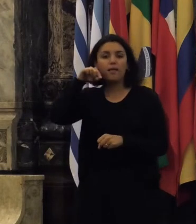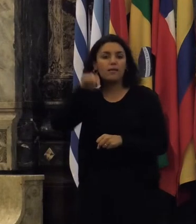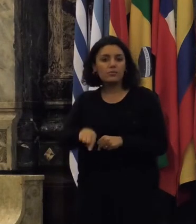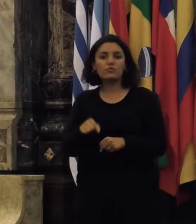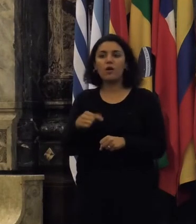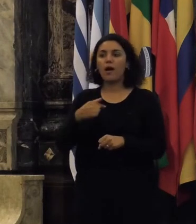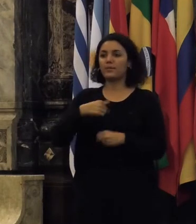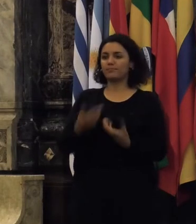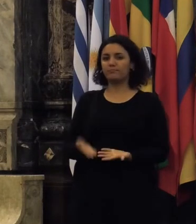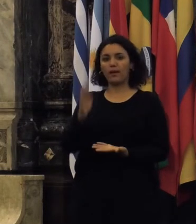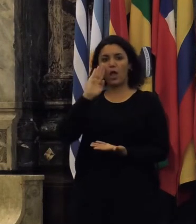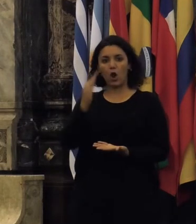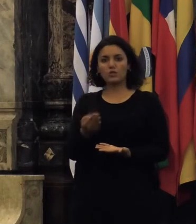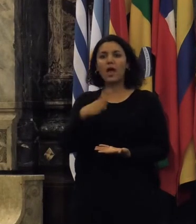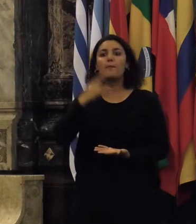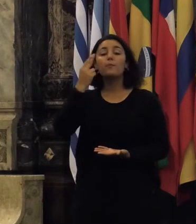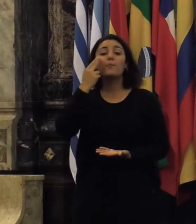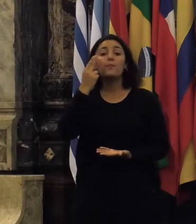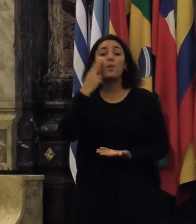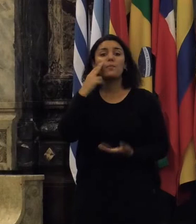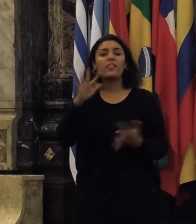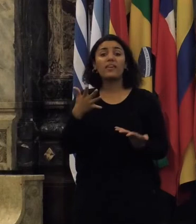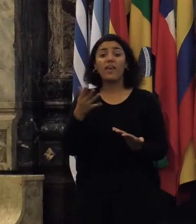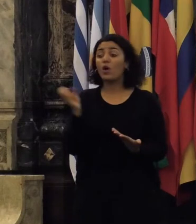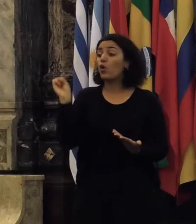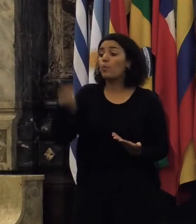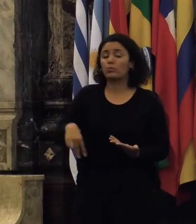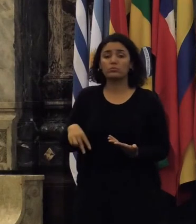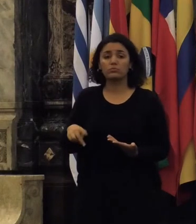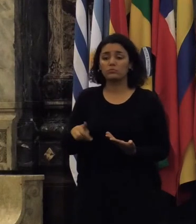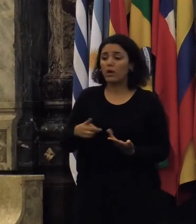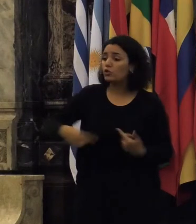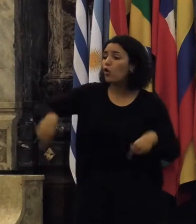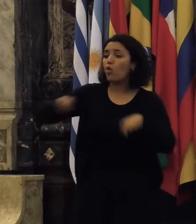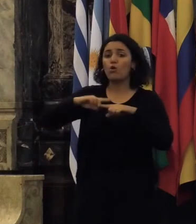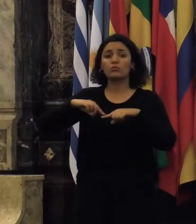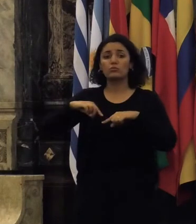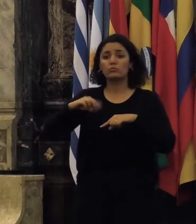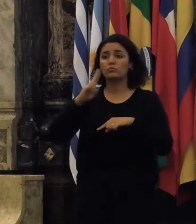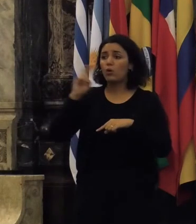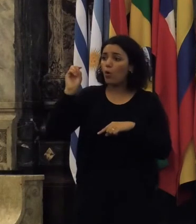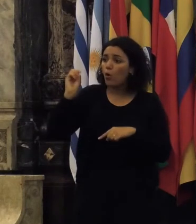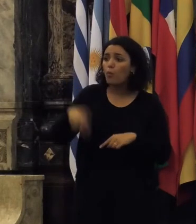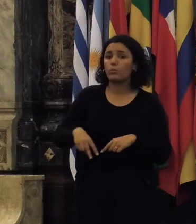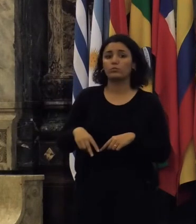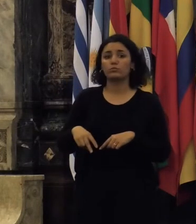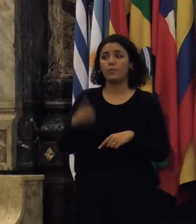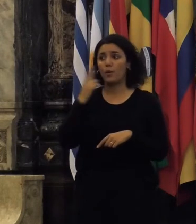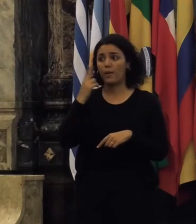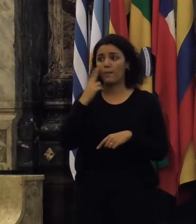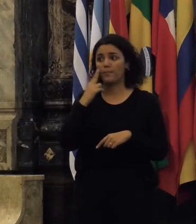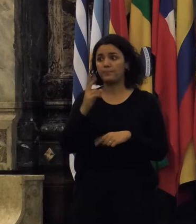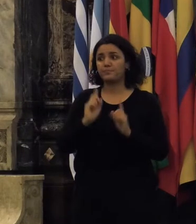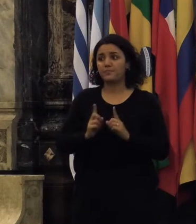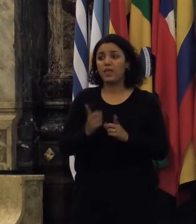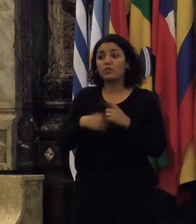nos reconoce en un problema común, por ejemplo. A todos nos pasa lo mismo. Y no sabemos muchas veces cómo se